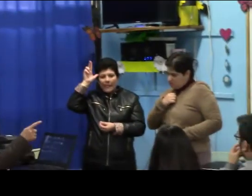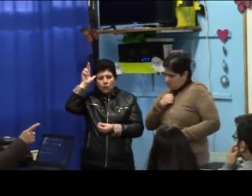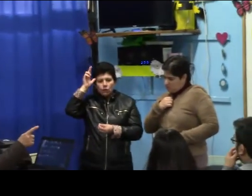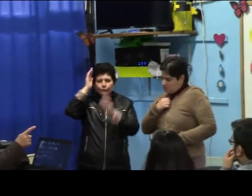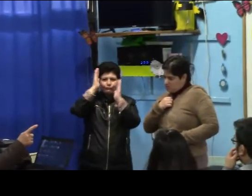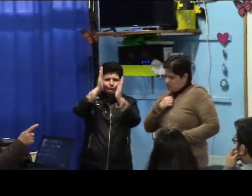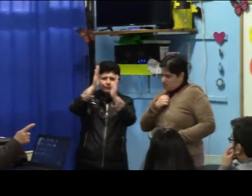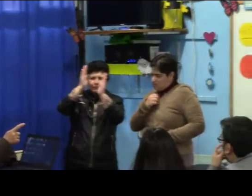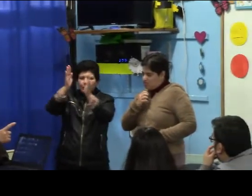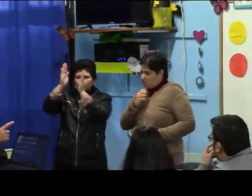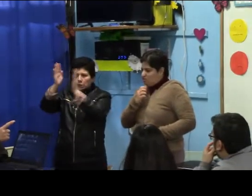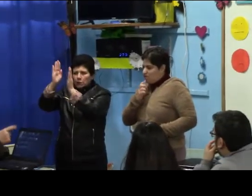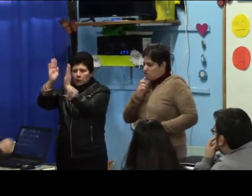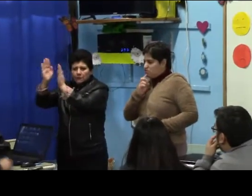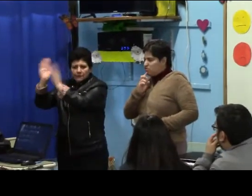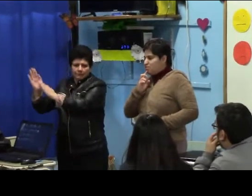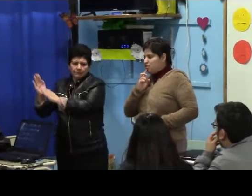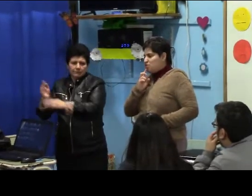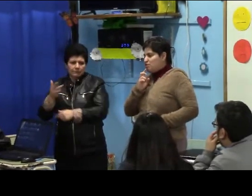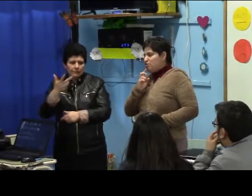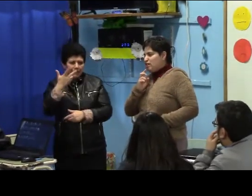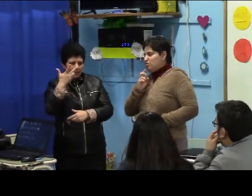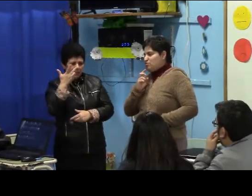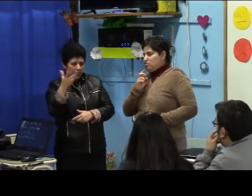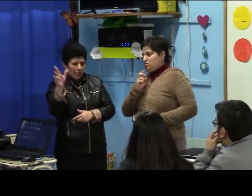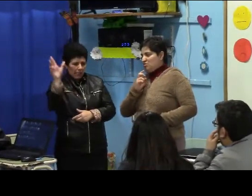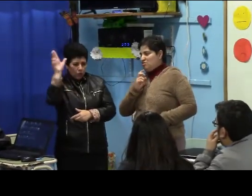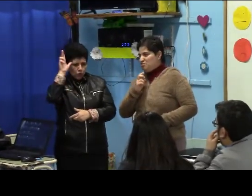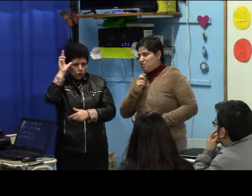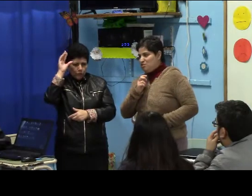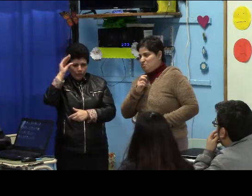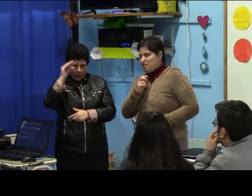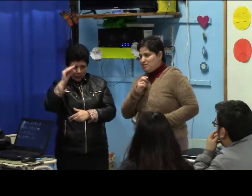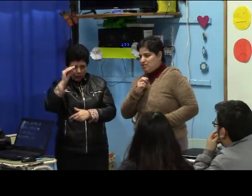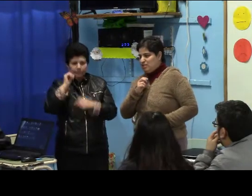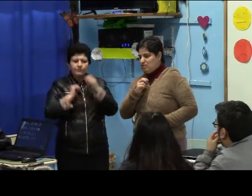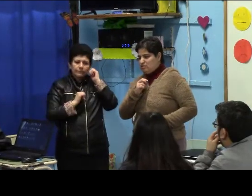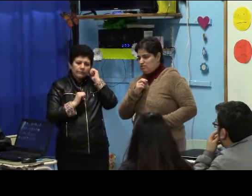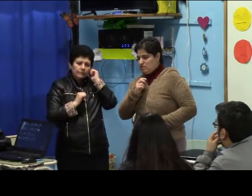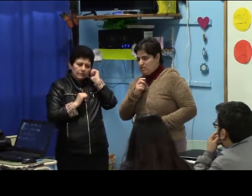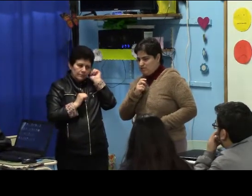es? Como esos un poquito más